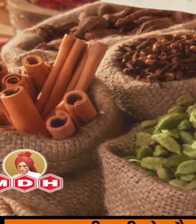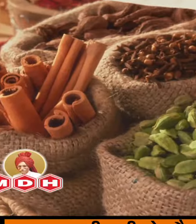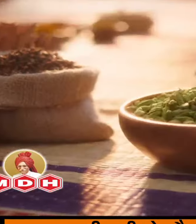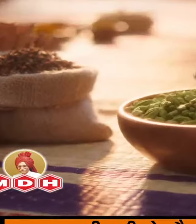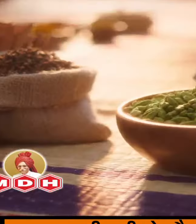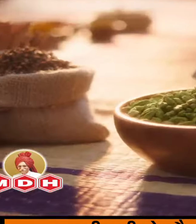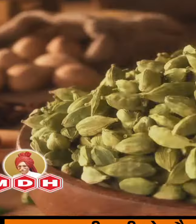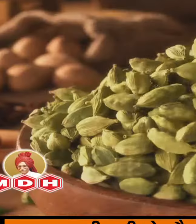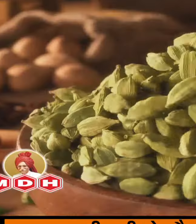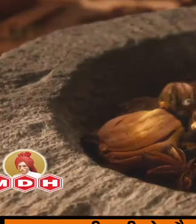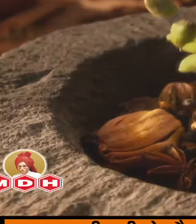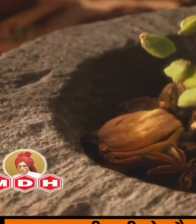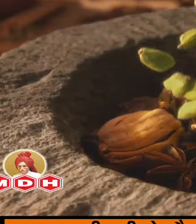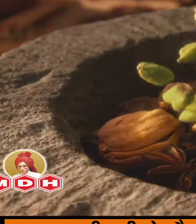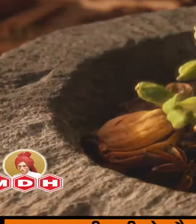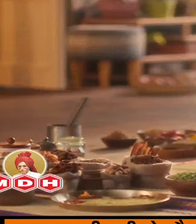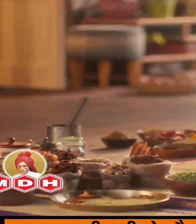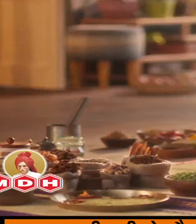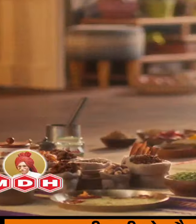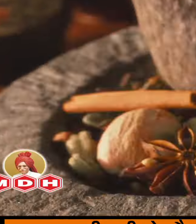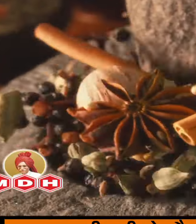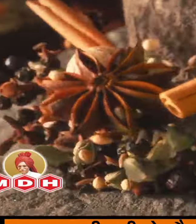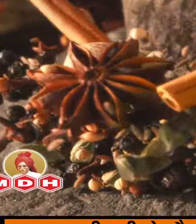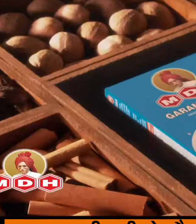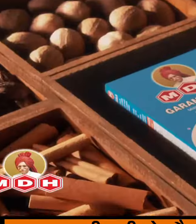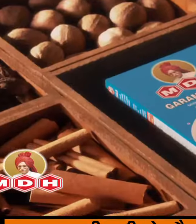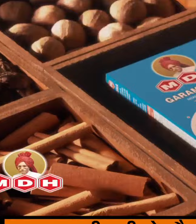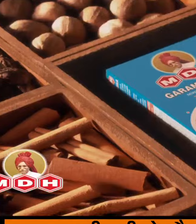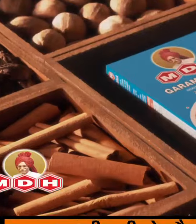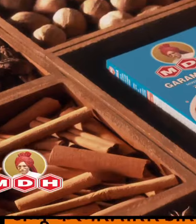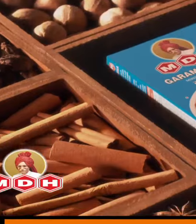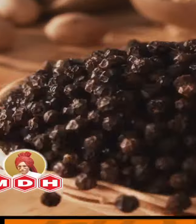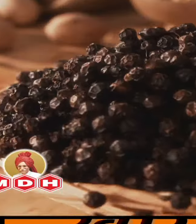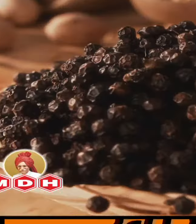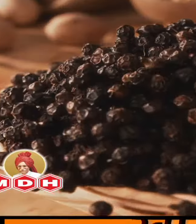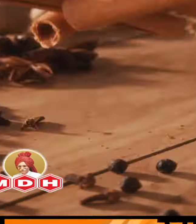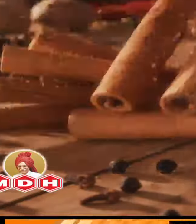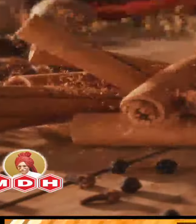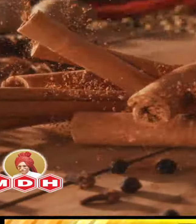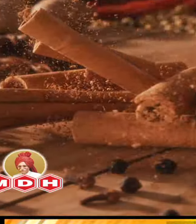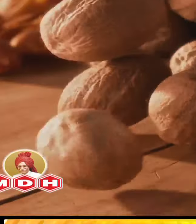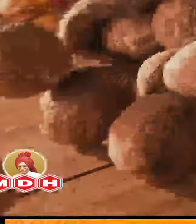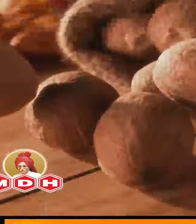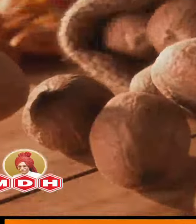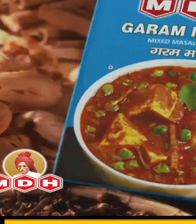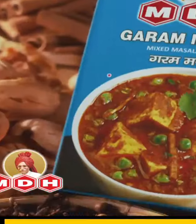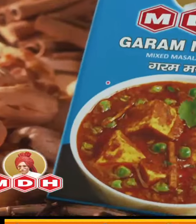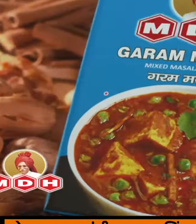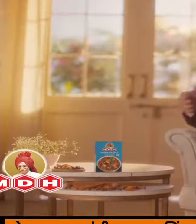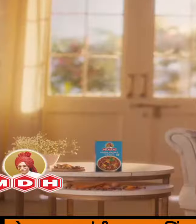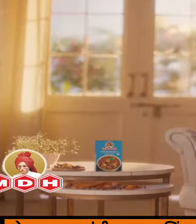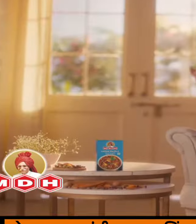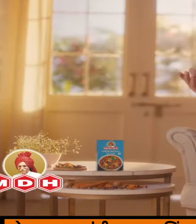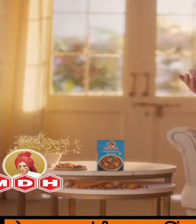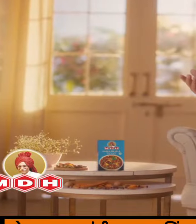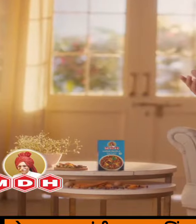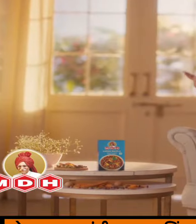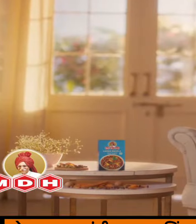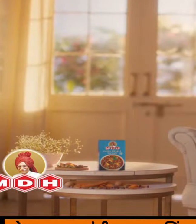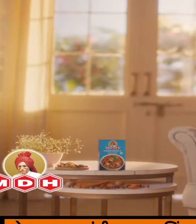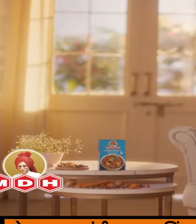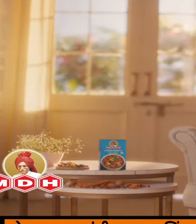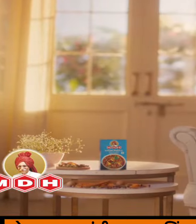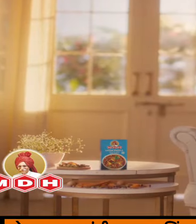दादी के हाथों का जादू और खुशबू से महकता घर, MDH गरम मसाला, असली मसालों से भरा हूं मैं, क्योंकि हर रिश्ता